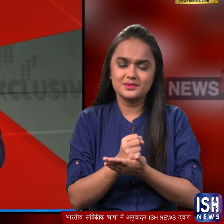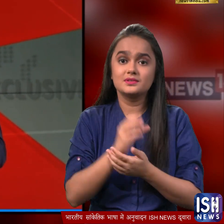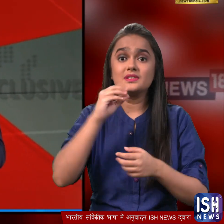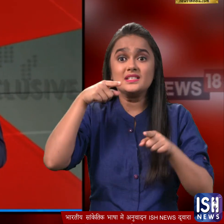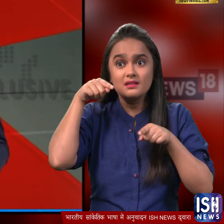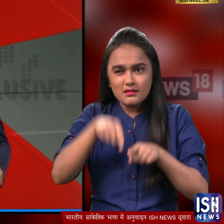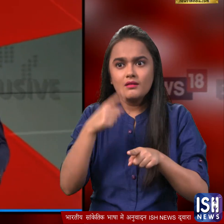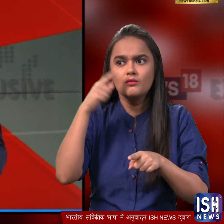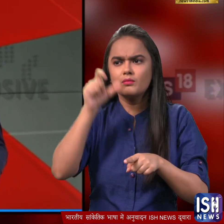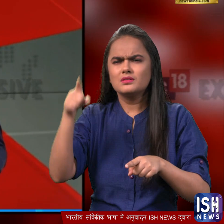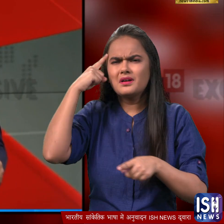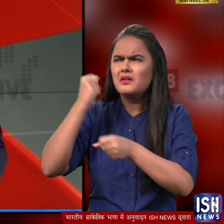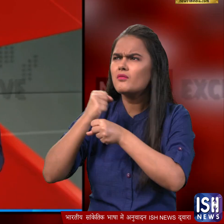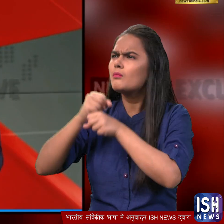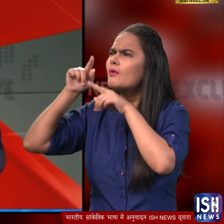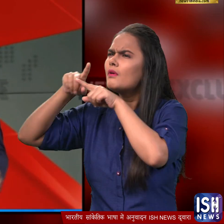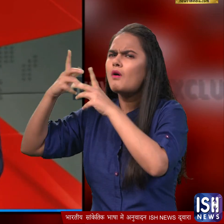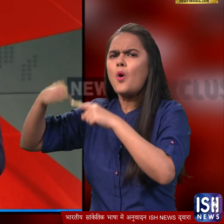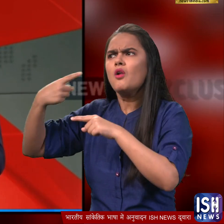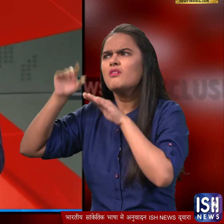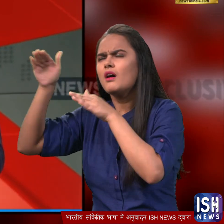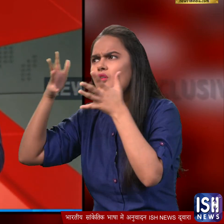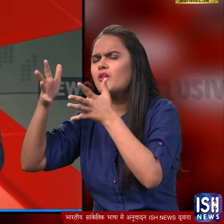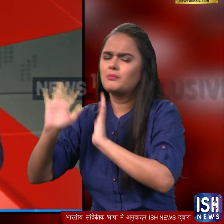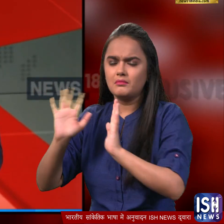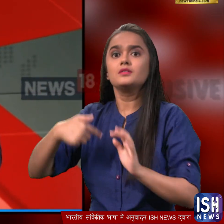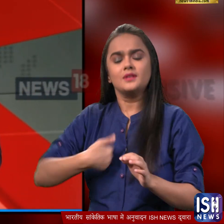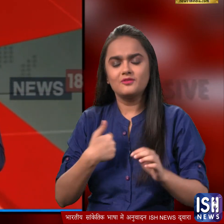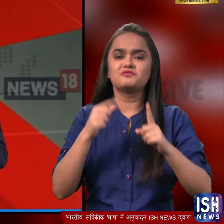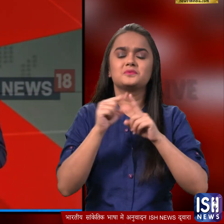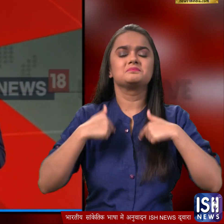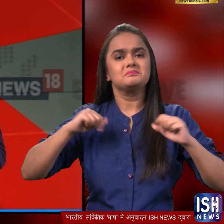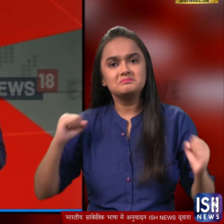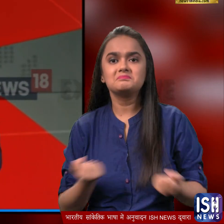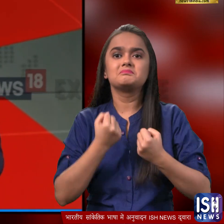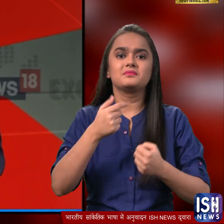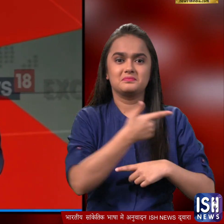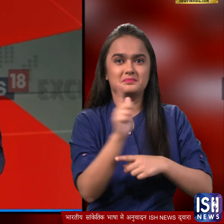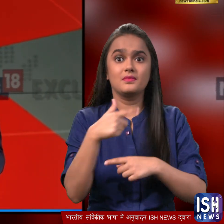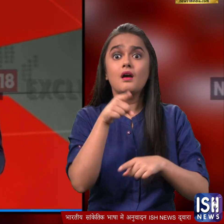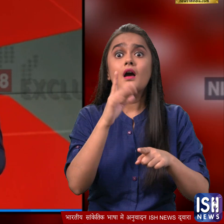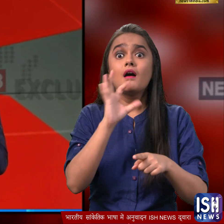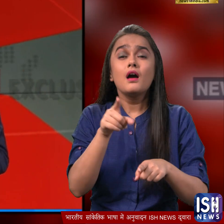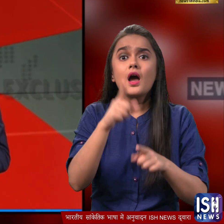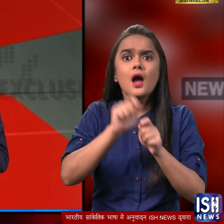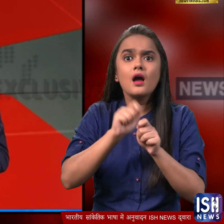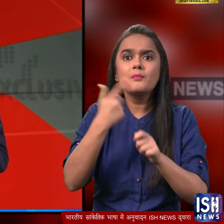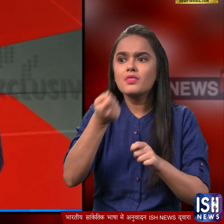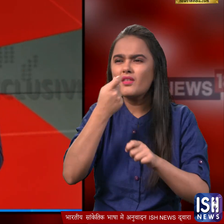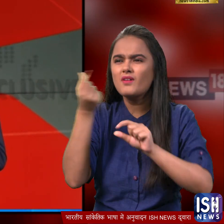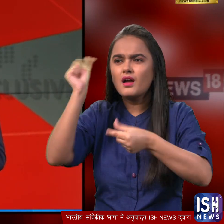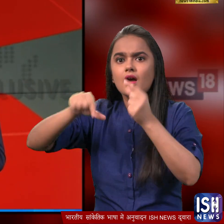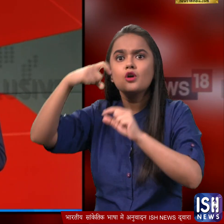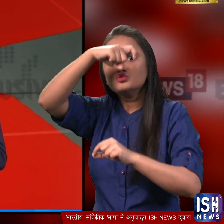देने के लिए मुंबई के धारावी इलाके में ये आदमी सुपरमैन बनकर मच्छरों के खिलाफ अभियान चला रहा, जो दवा बनाने वाली कंपनी में नौकरी करता,